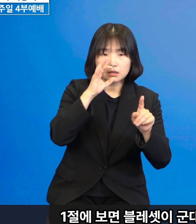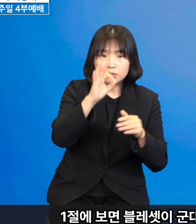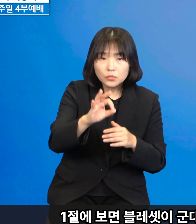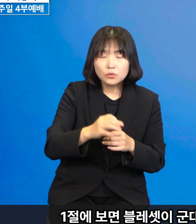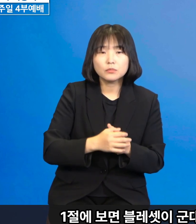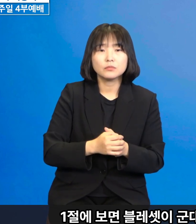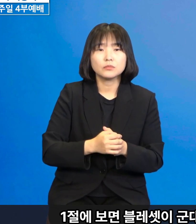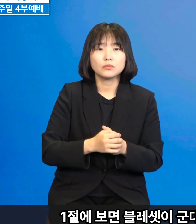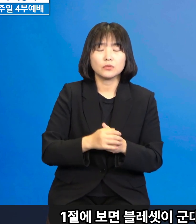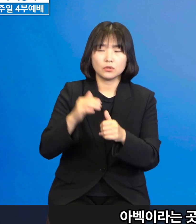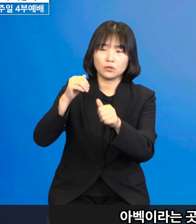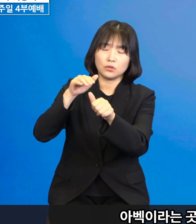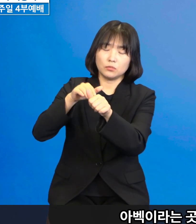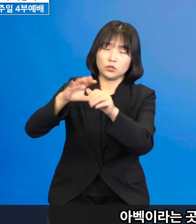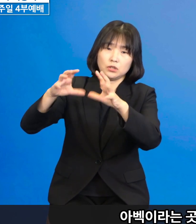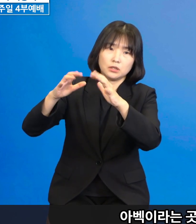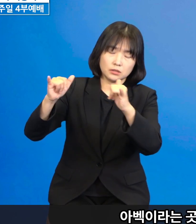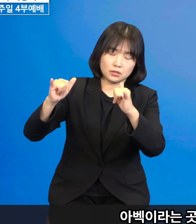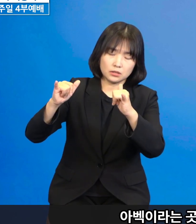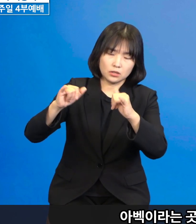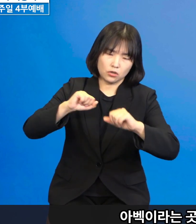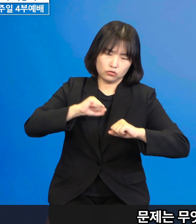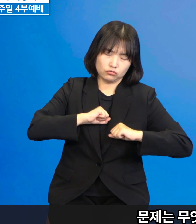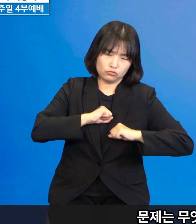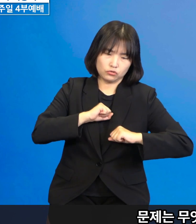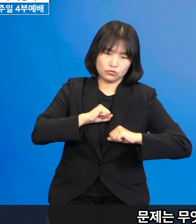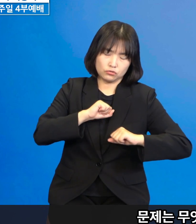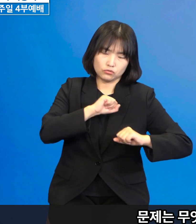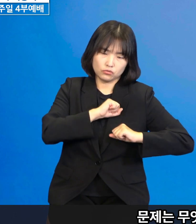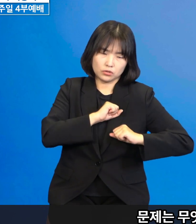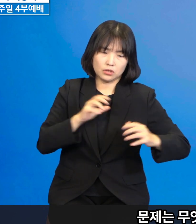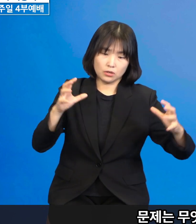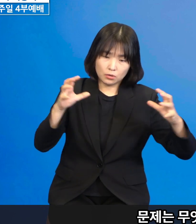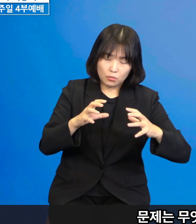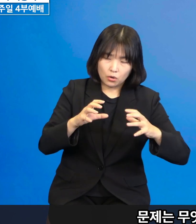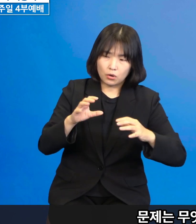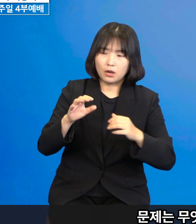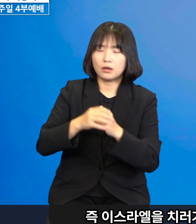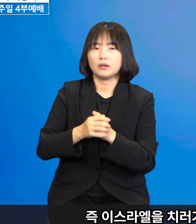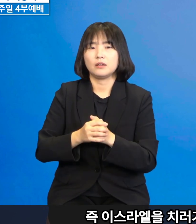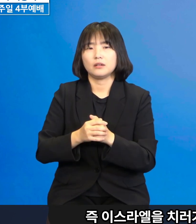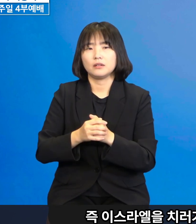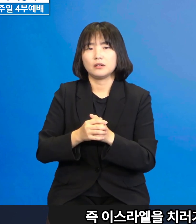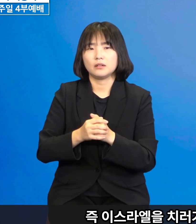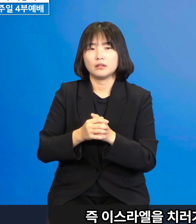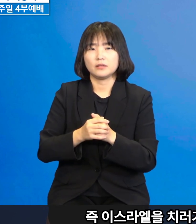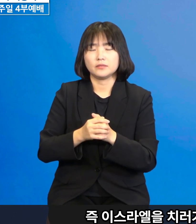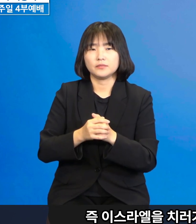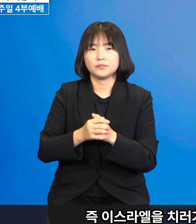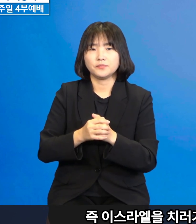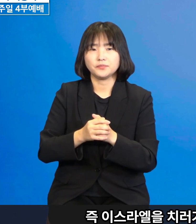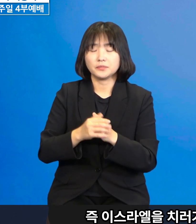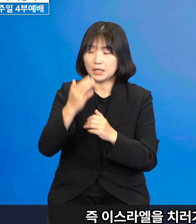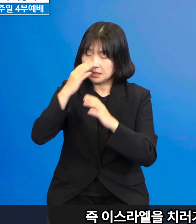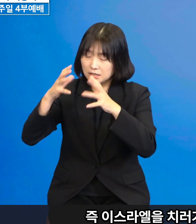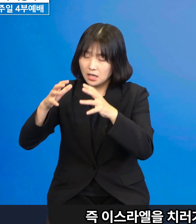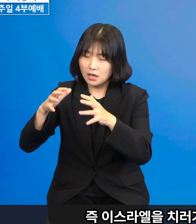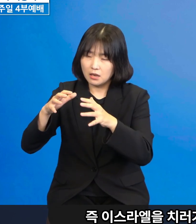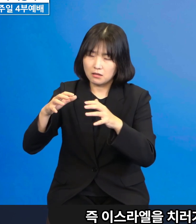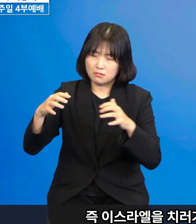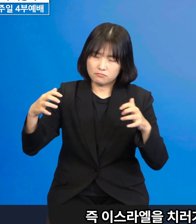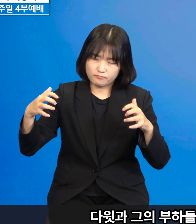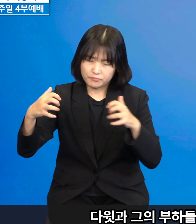군대를 모아서 이스라엘을 치려고 아벡이라는 곳에 모여들었습니다. 문제는 무엇이냐면 그 군대, 즉 이스라엘을 치러 가는 이